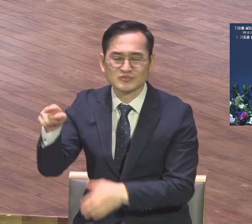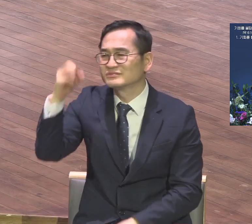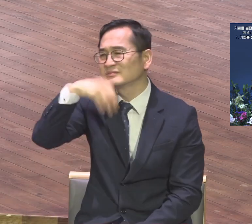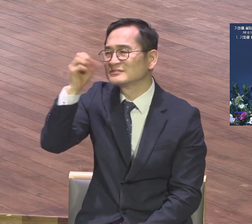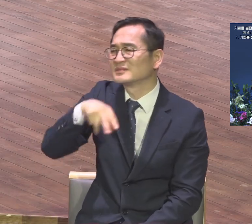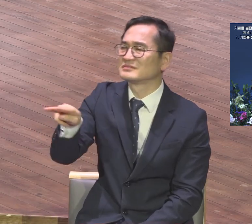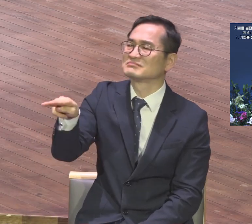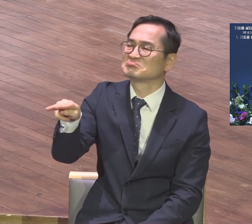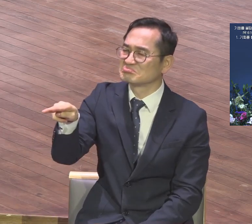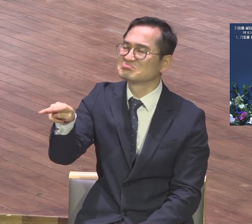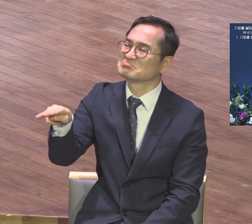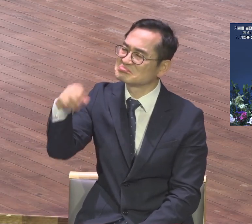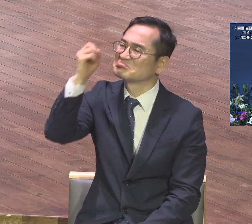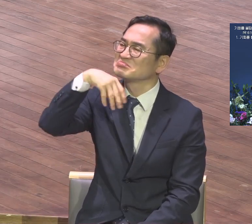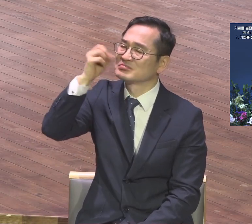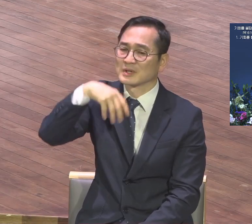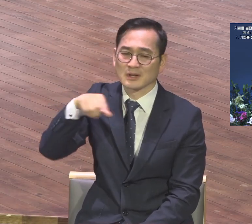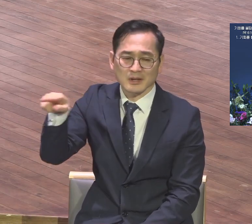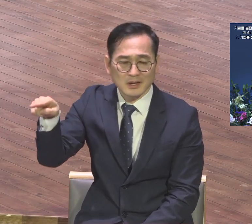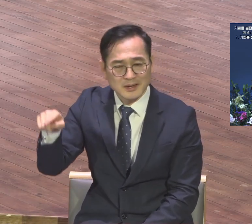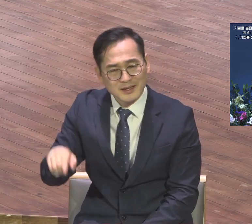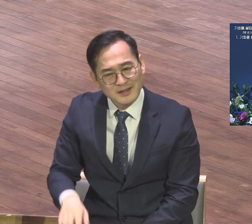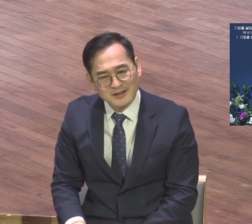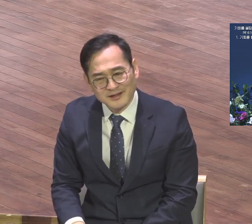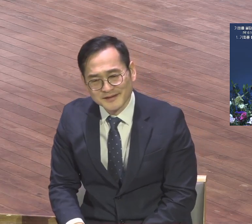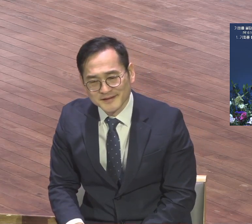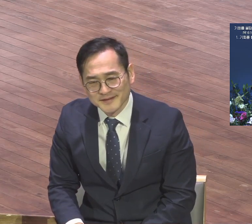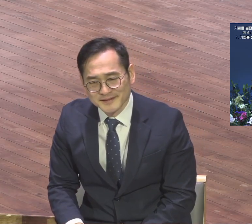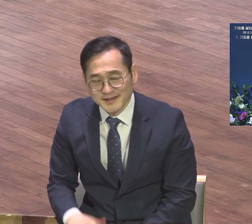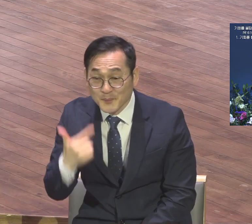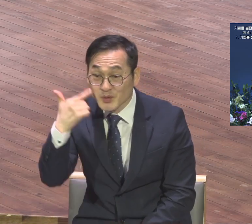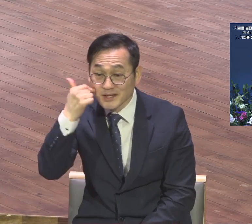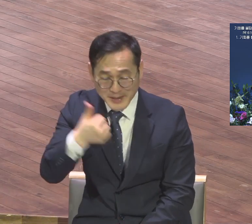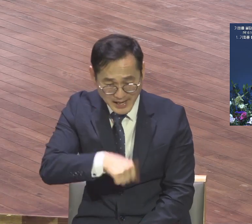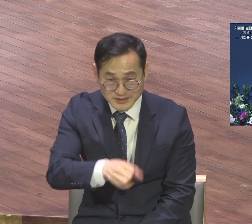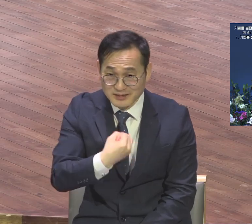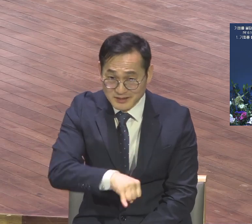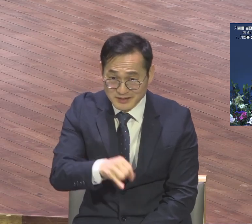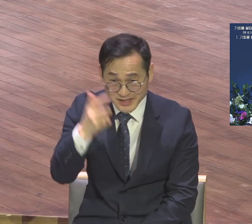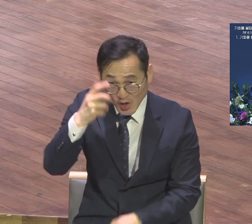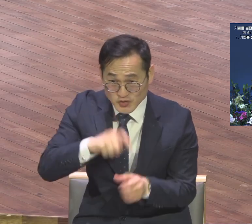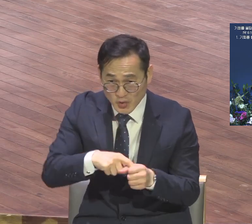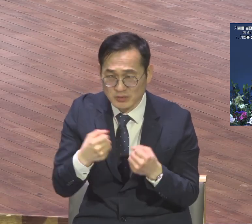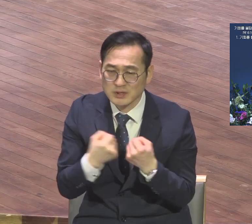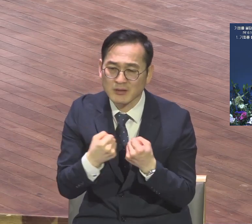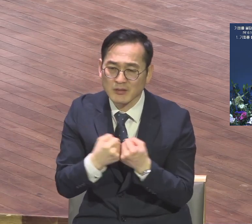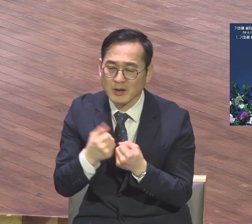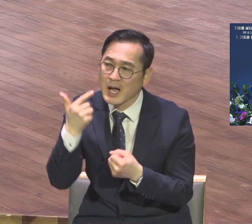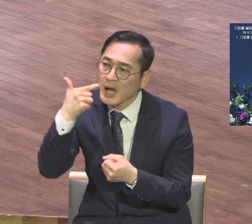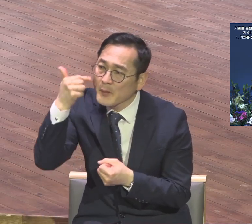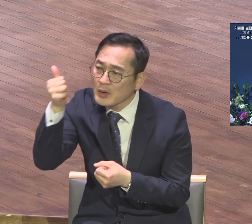그래서 이 목사 자식들이 이 가족들이 굉장히 영적 싸움을 많이 해야 돼요.